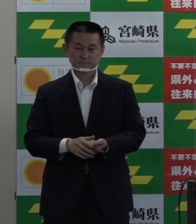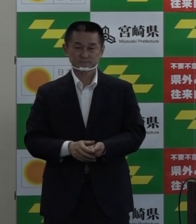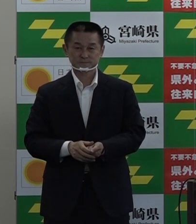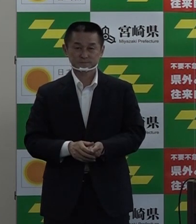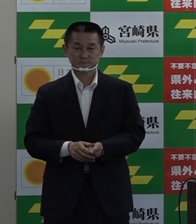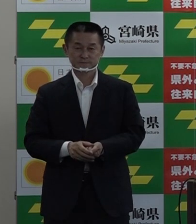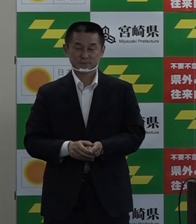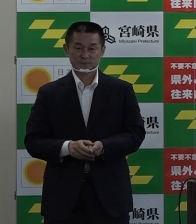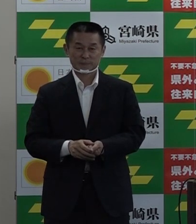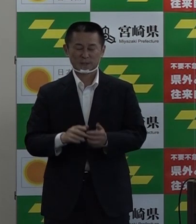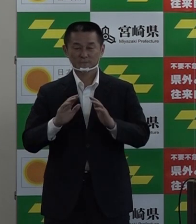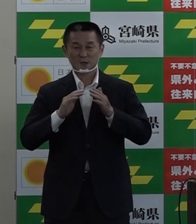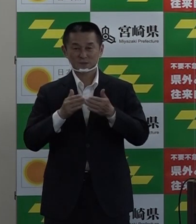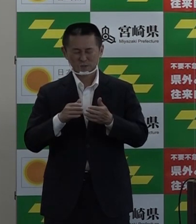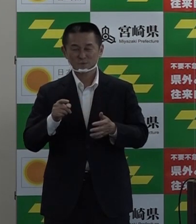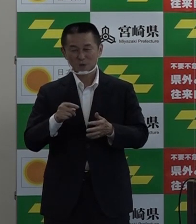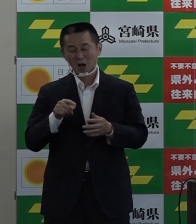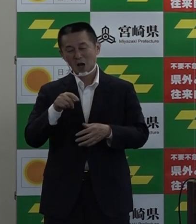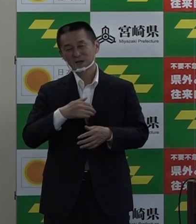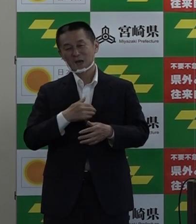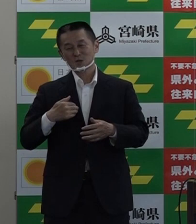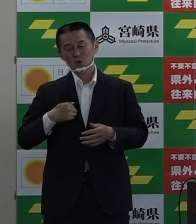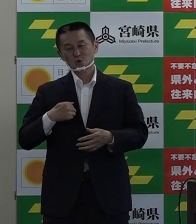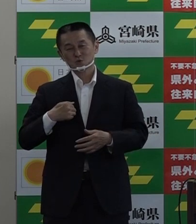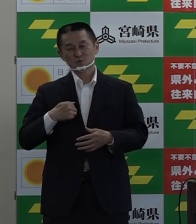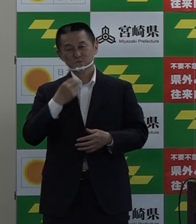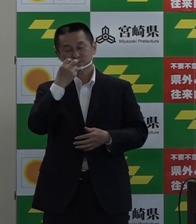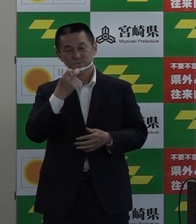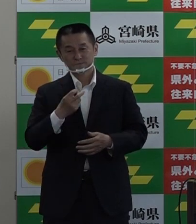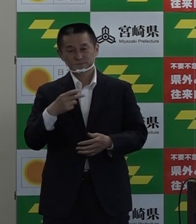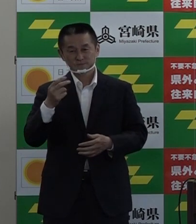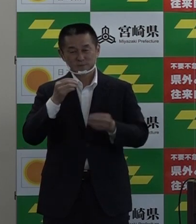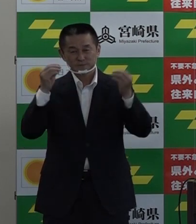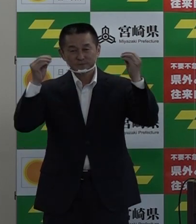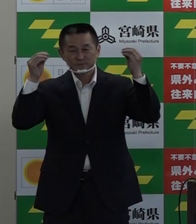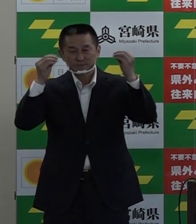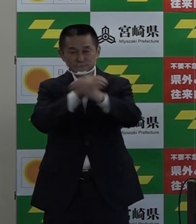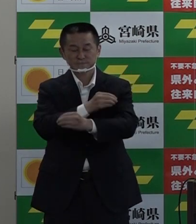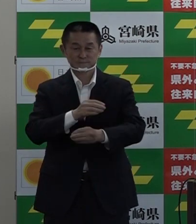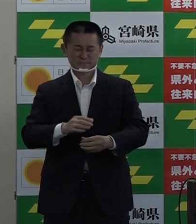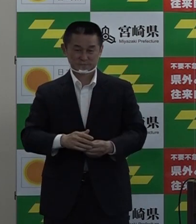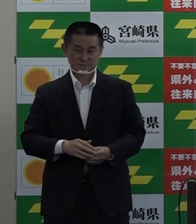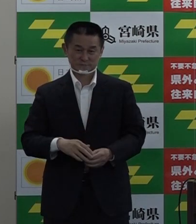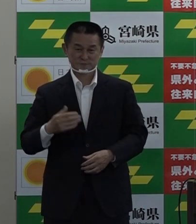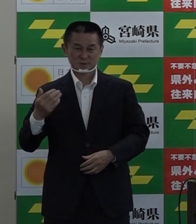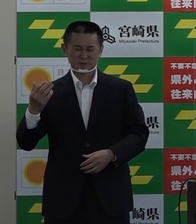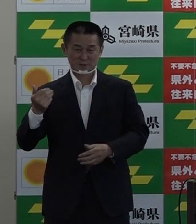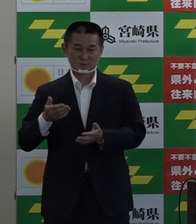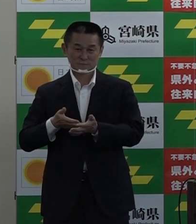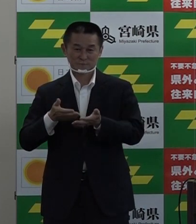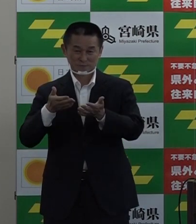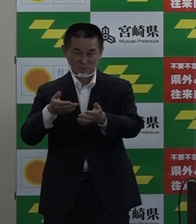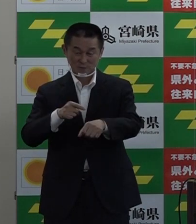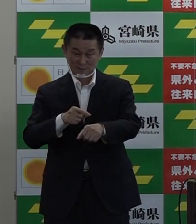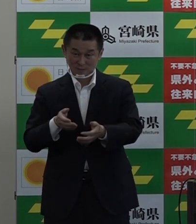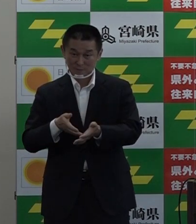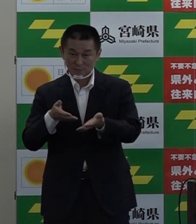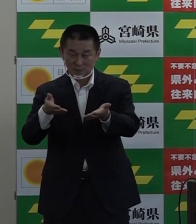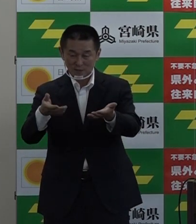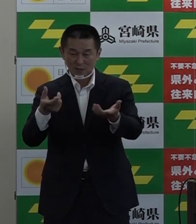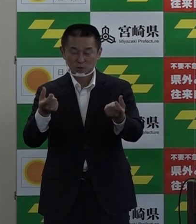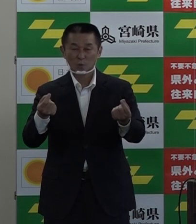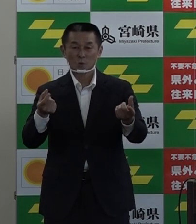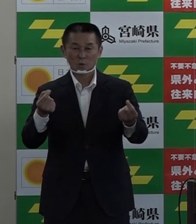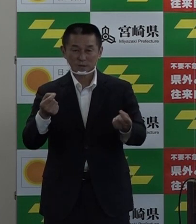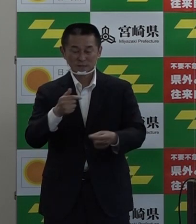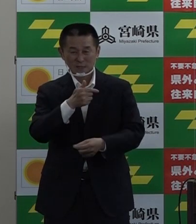であります。今宮崎なら大丈夫だと思われたら大間違いだというのがですね、先ほど来少し時間をかけてご説明をしまし